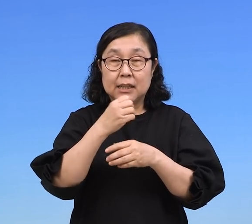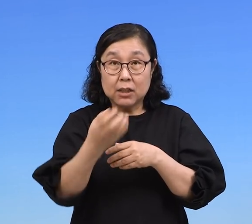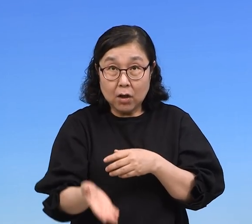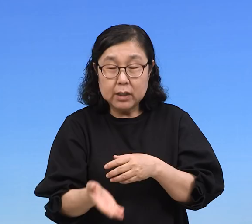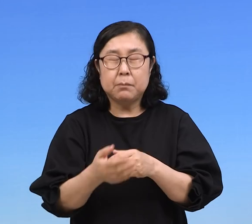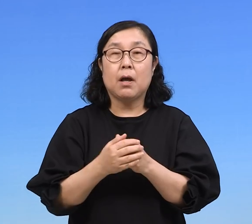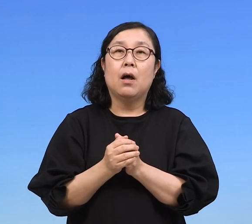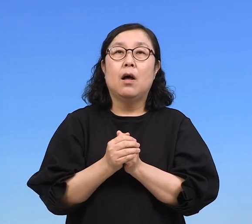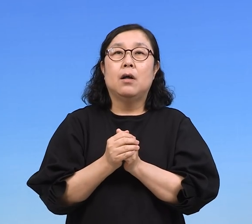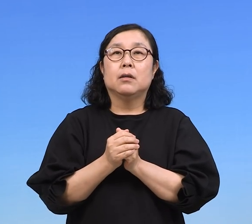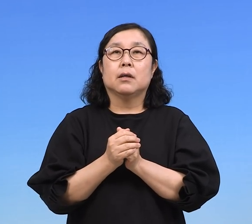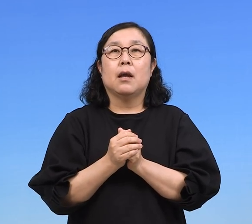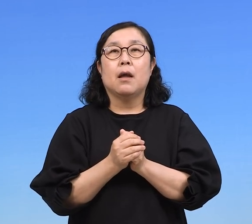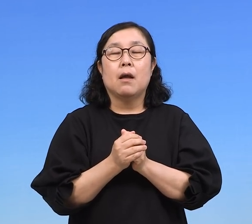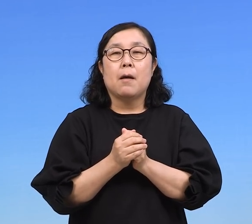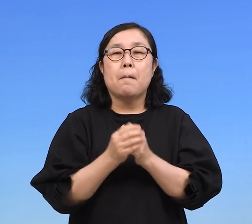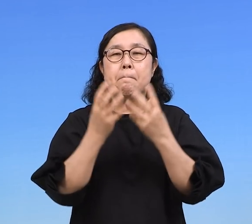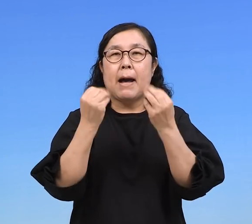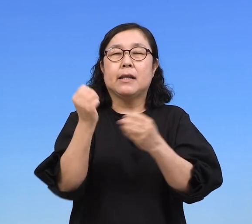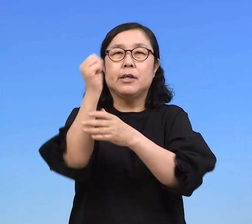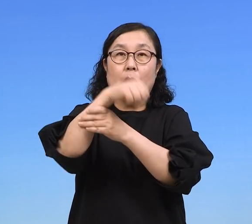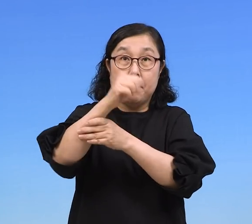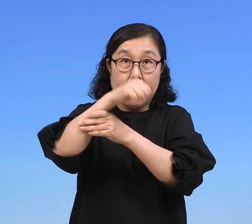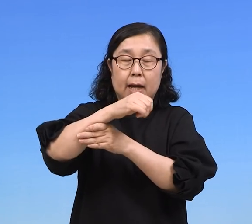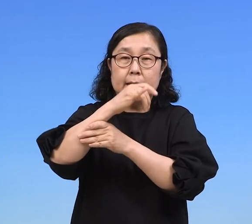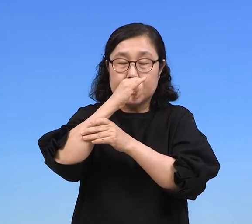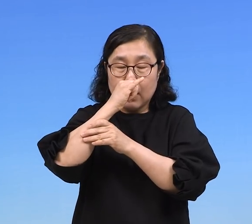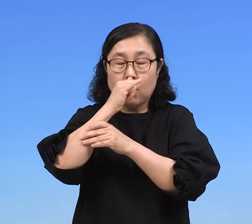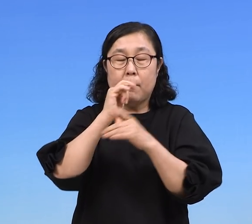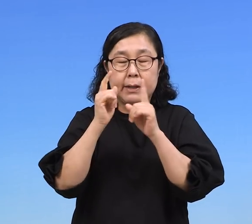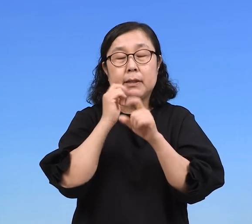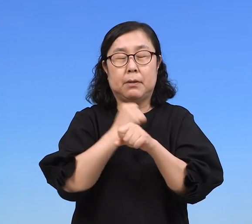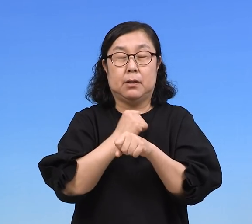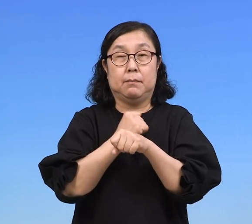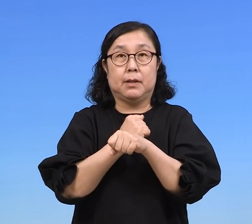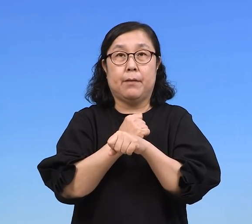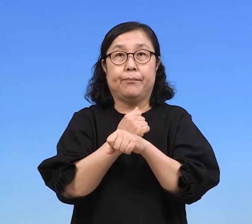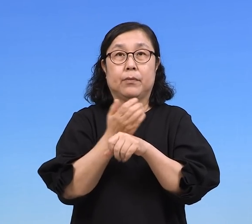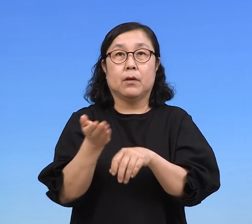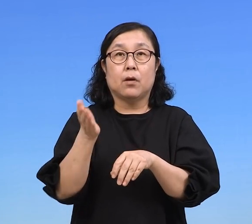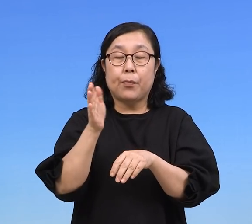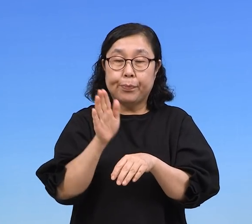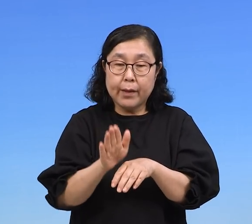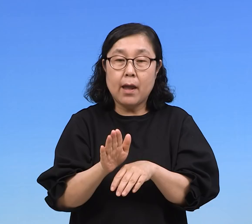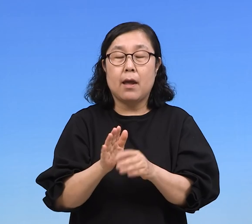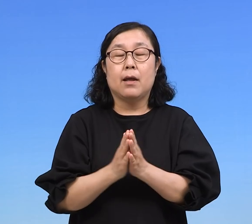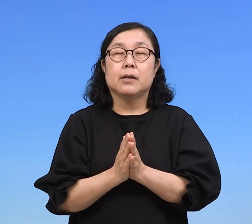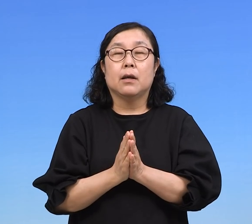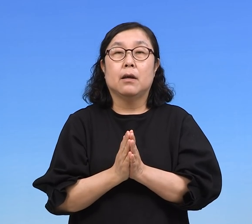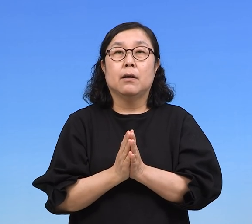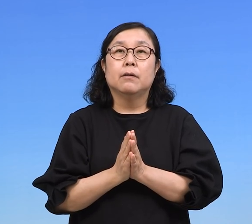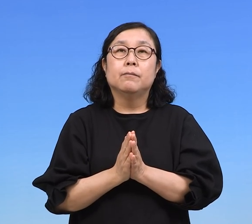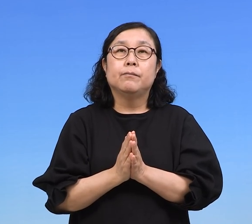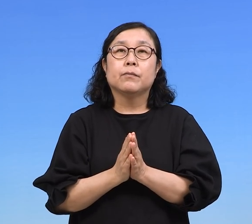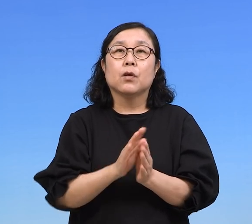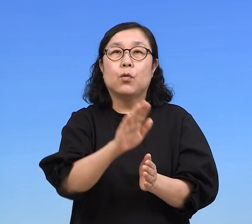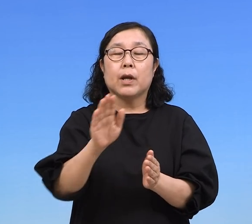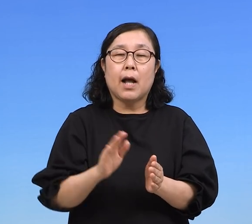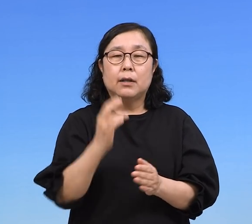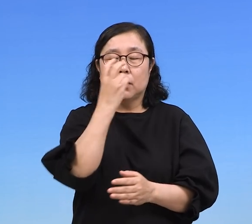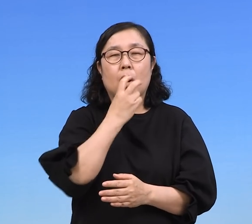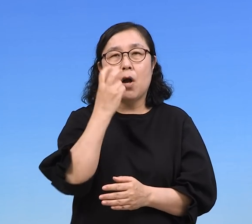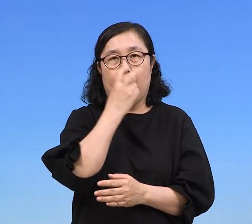결실이 일어난다, 이런 내용의 비유의 말씀인데요. 그런데 여기서 한 가지 이것과 관련해서